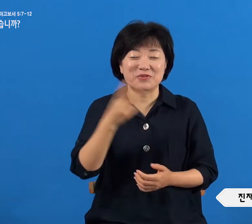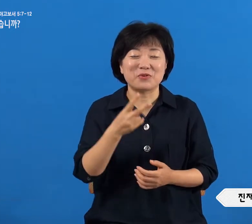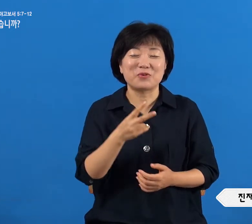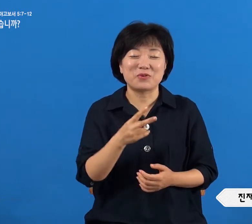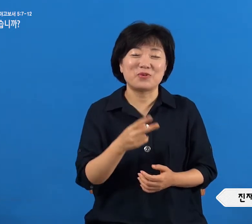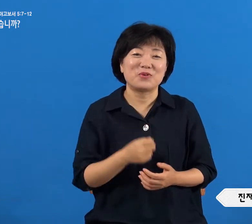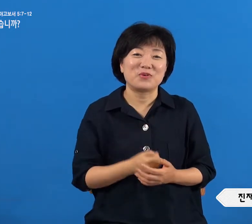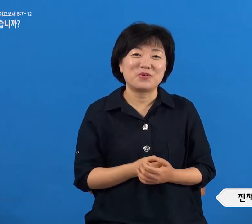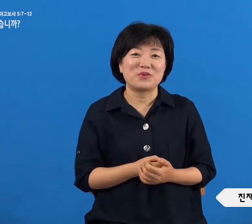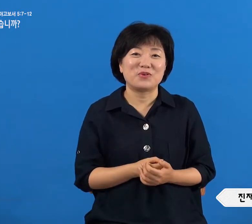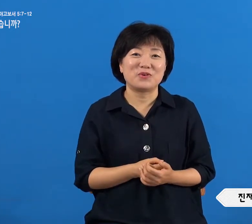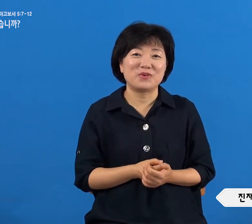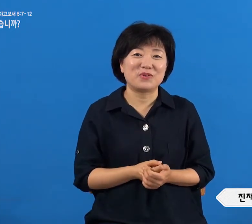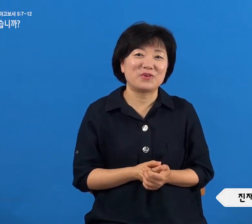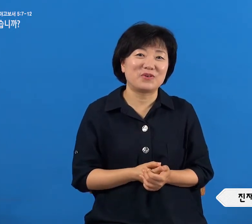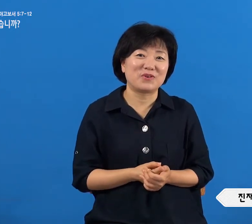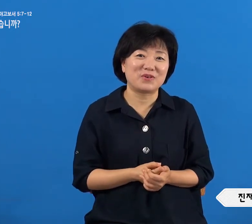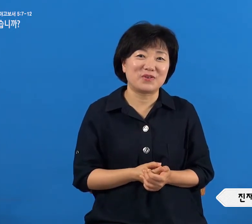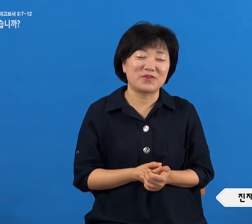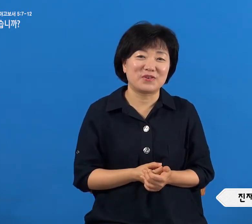있습니다.